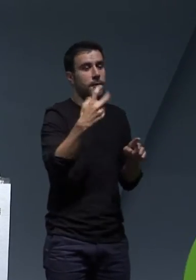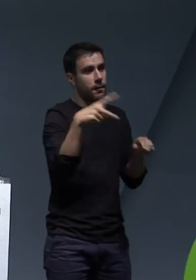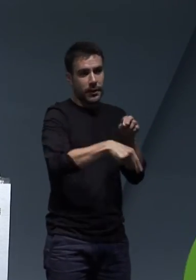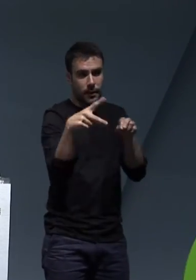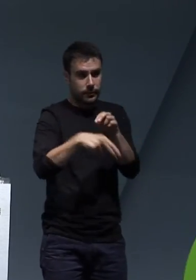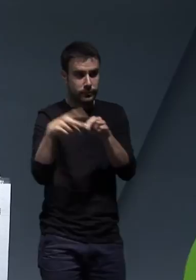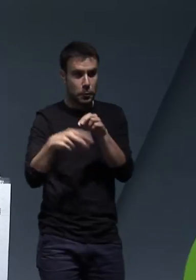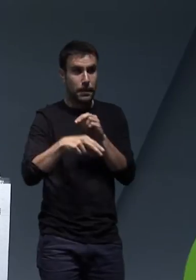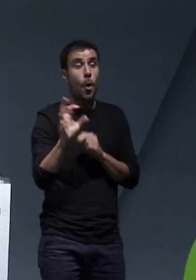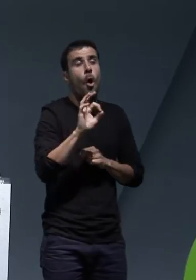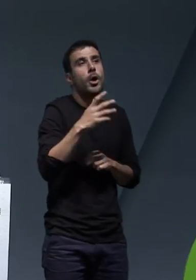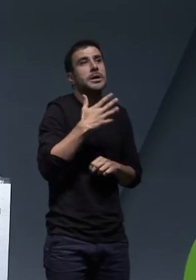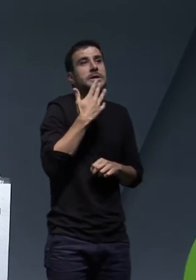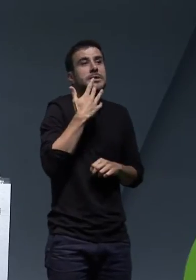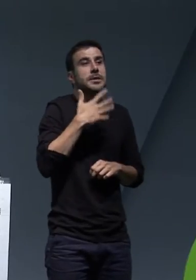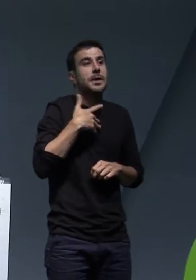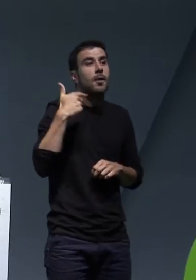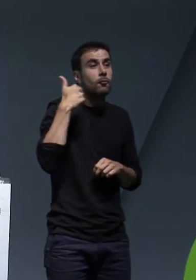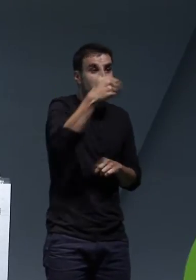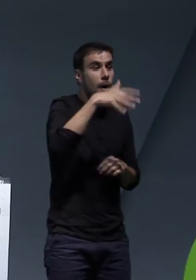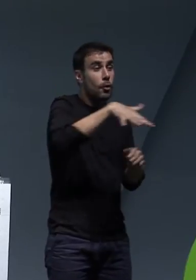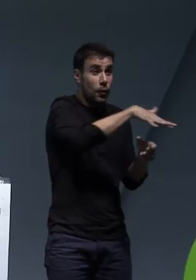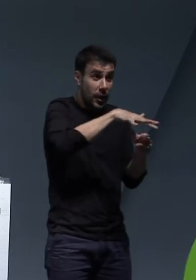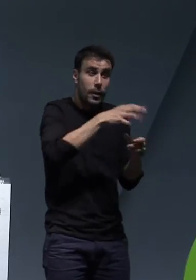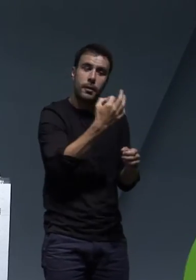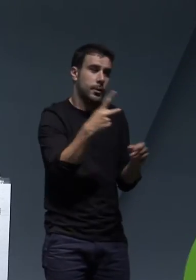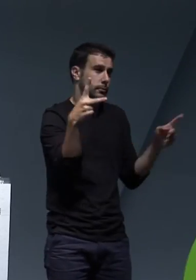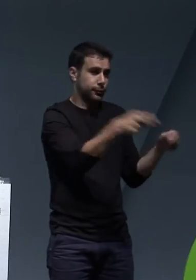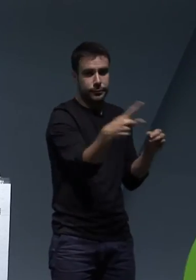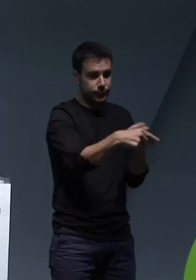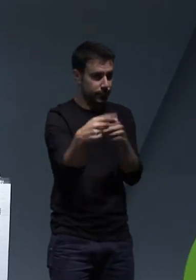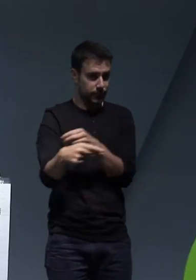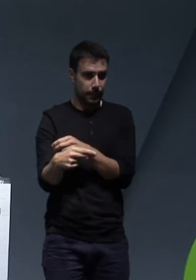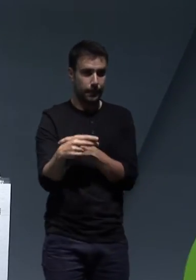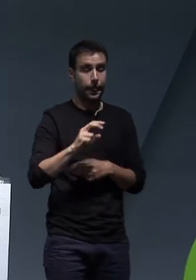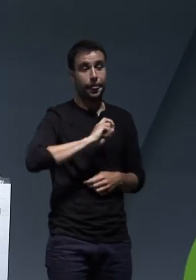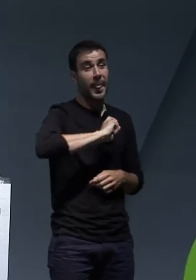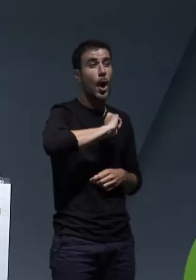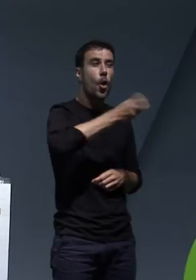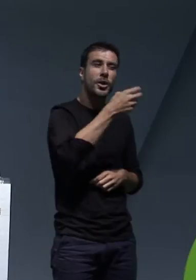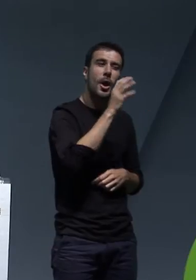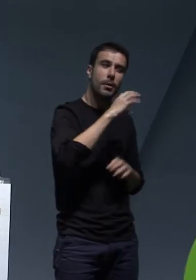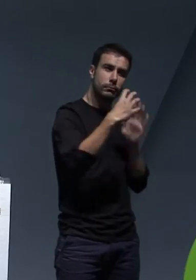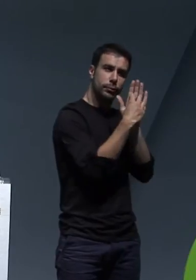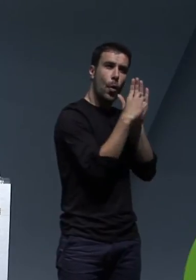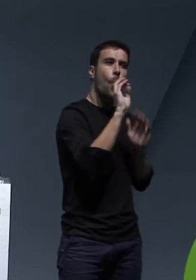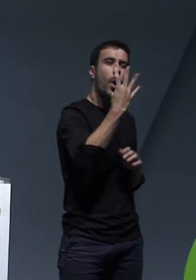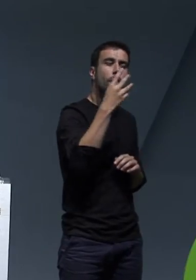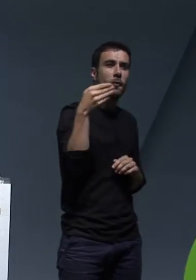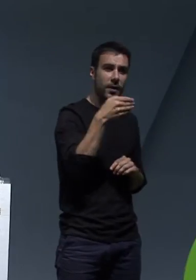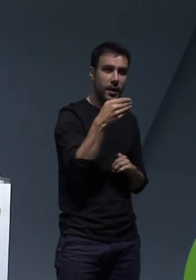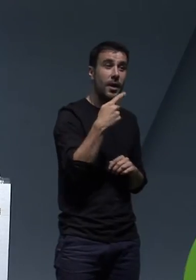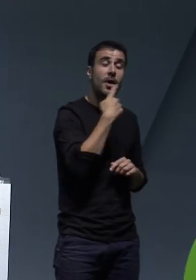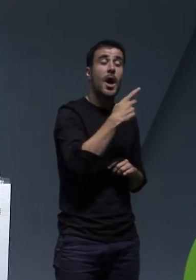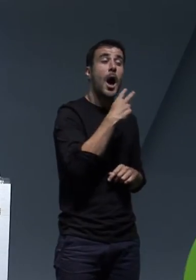los que se pretendan instalar en los respectivos términos municipales. En otra estipulación, en la 4B, los ayuntamientos